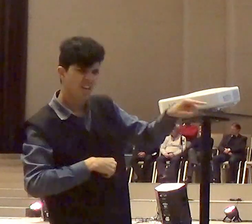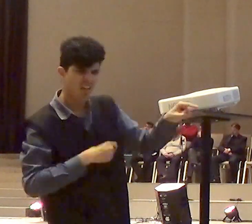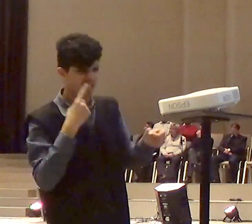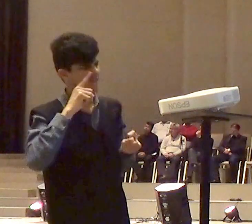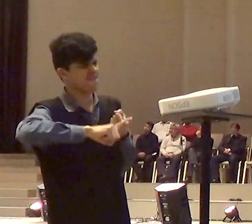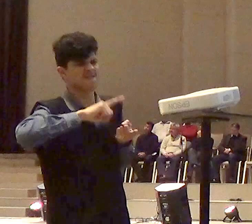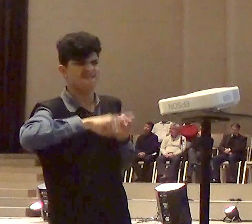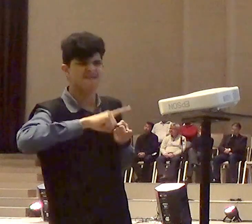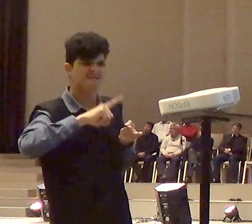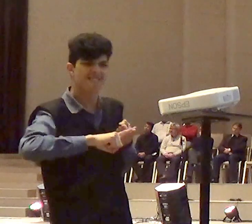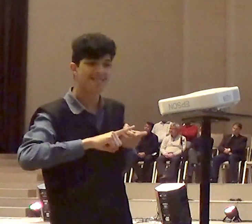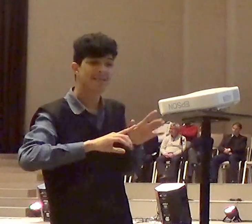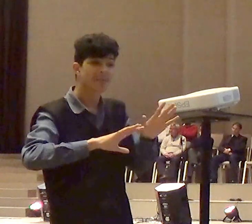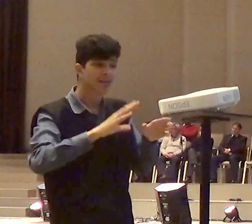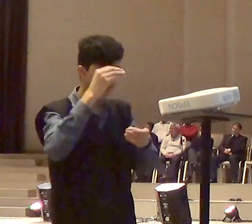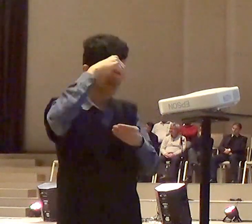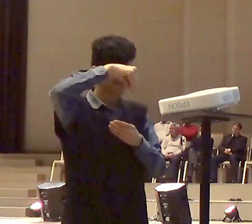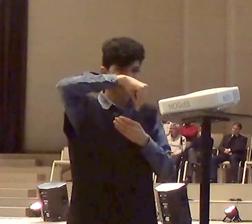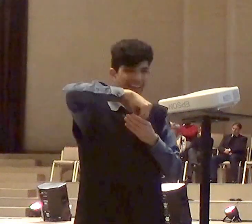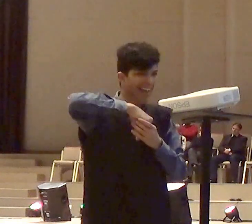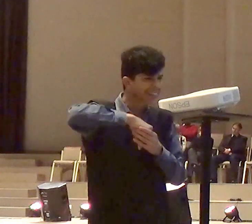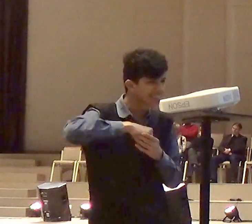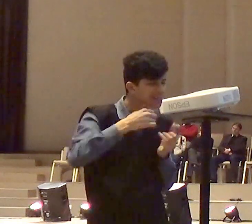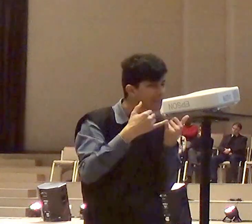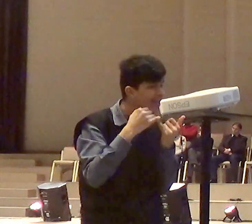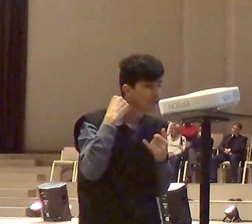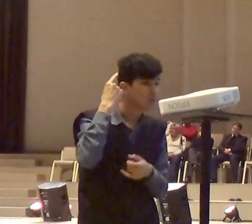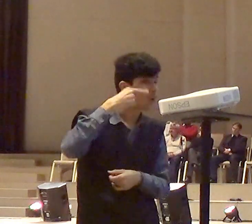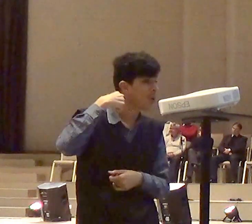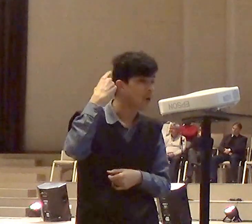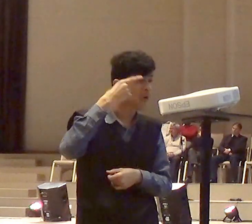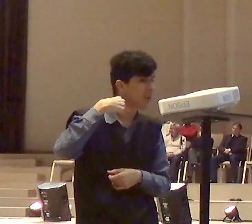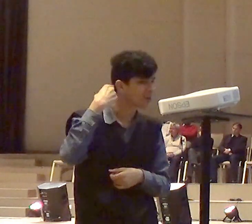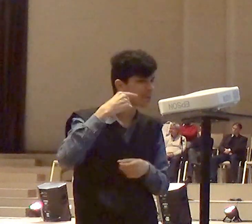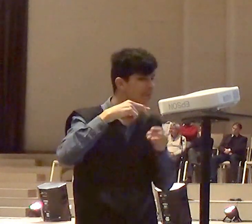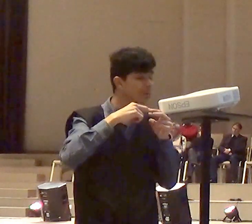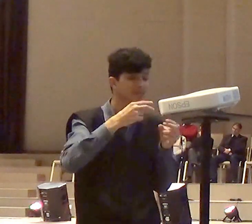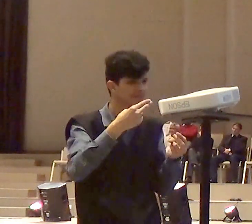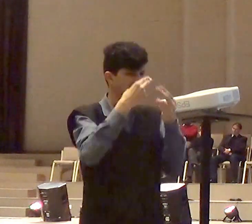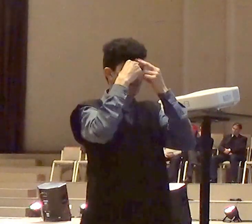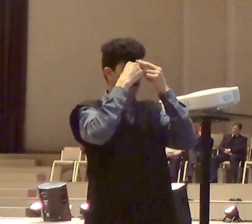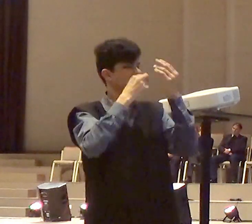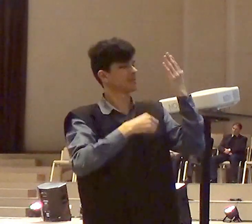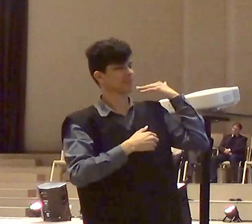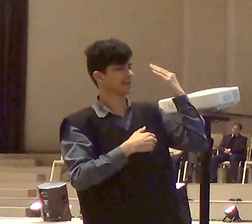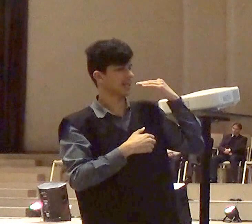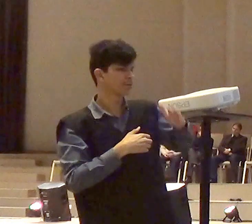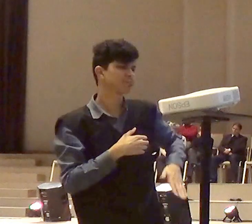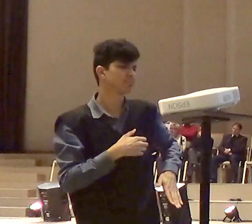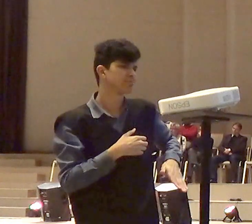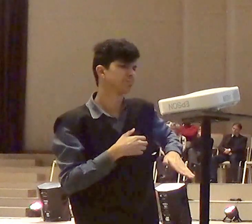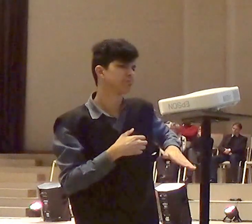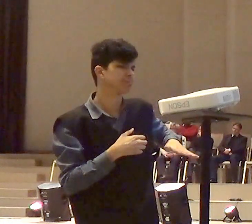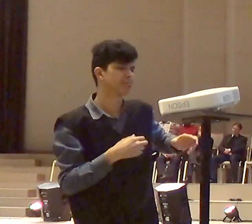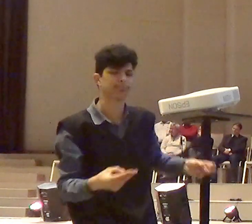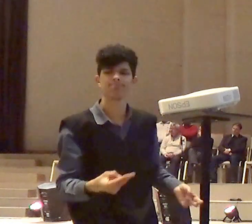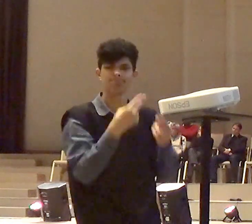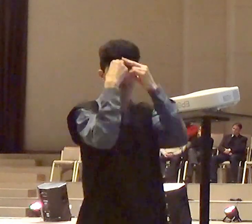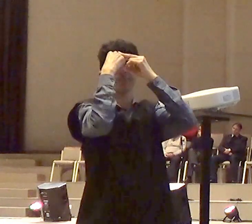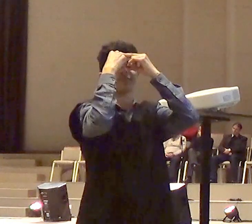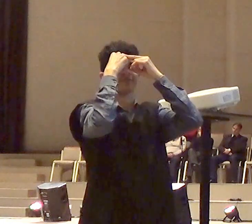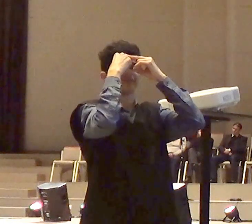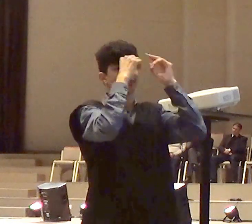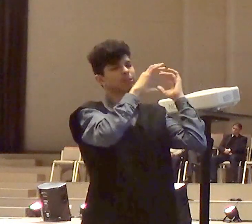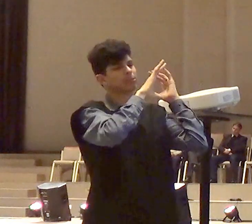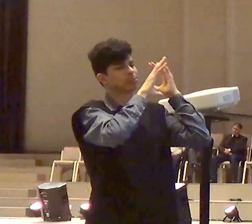a dor que tava na alma delas lembranças da sua infância tanta coisa que aconteceu na vida dela fazer